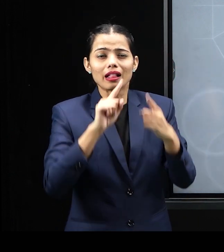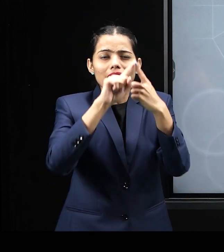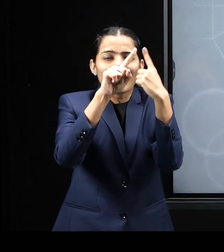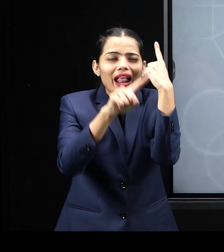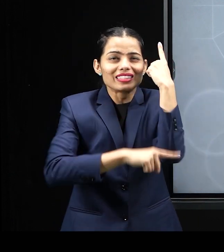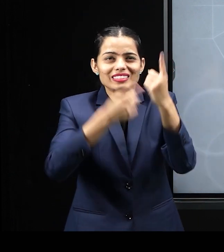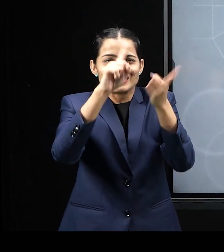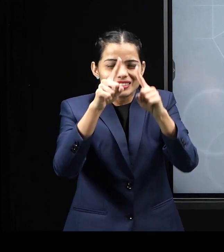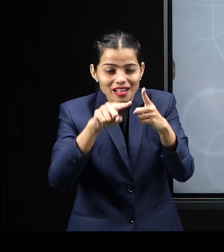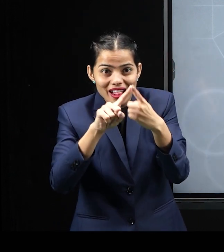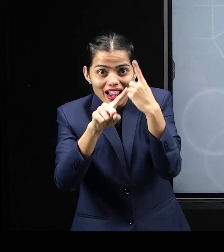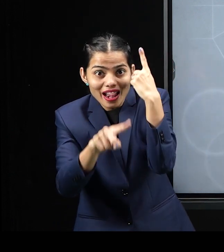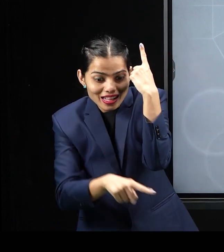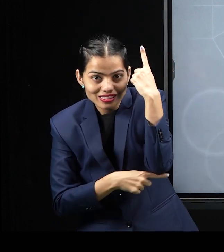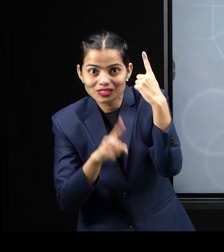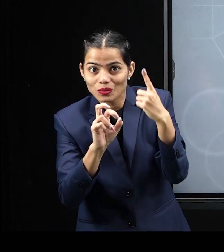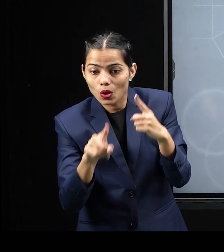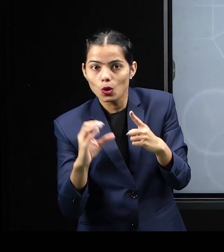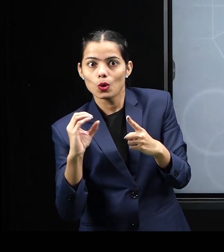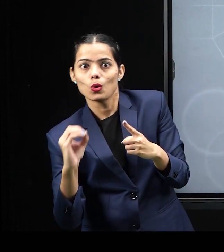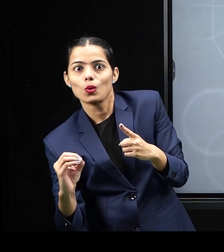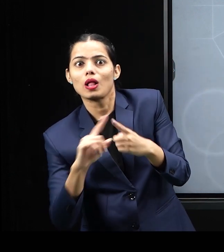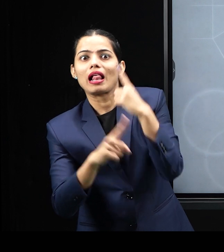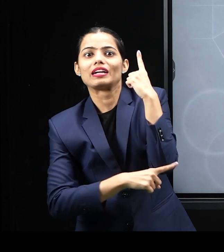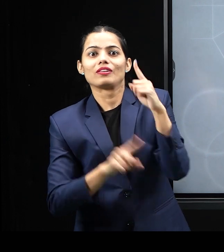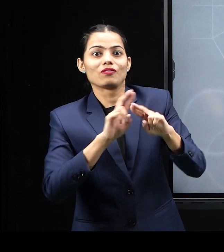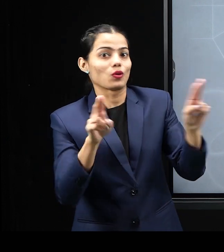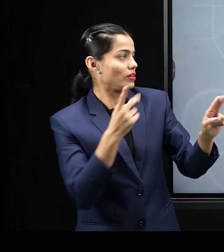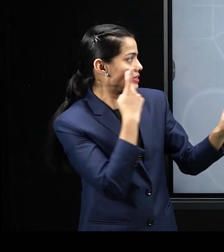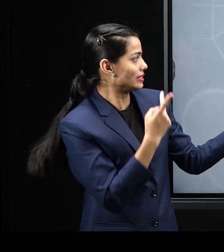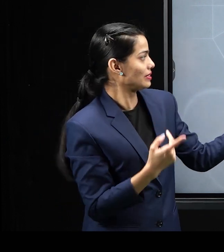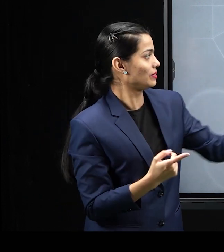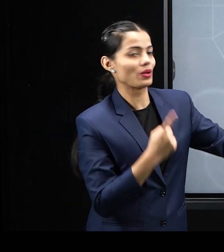ಉಳಿದವು 108 ಸಮನಾಗಿಲ್ಲ 0 ಆಗಿದೆ.